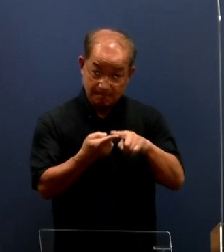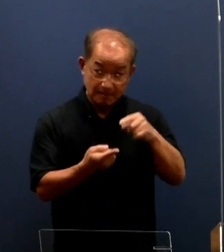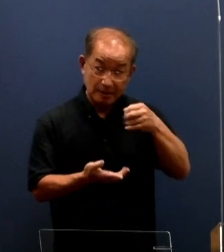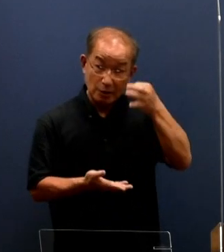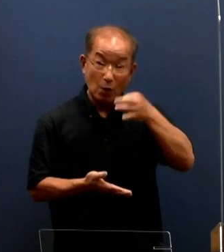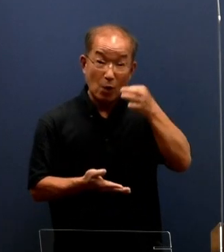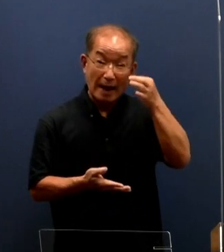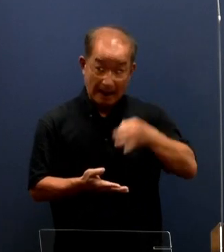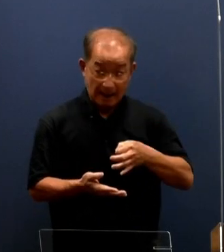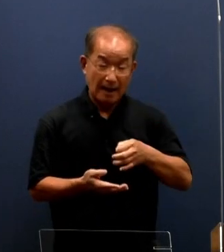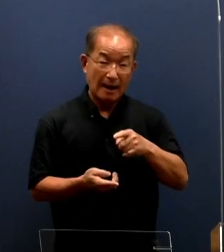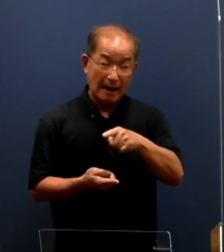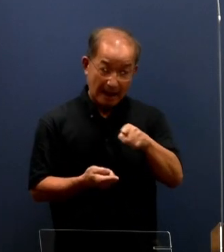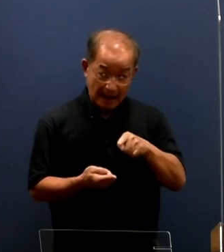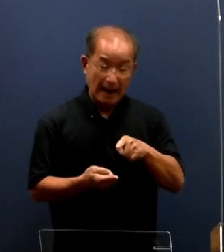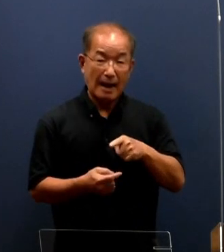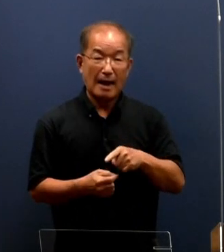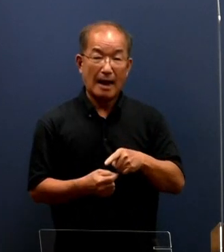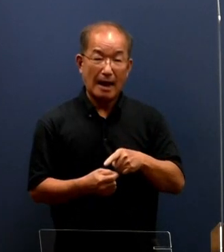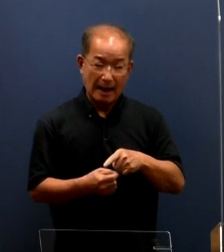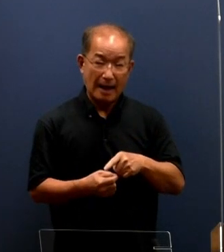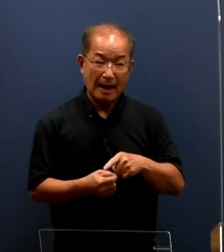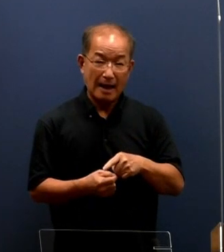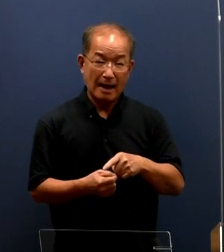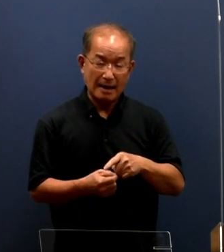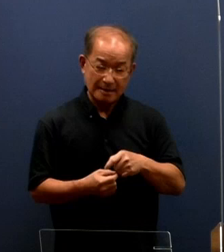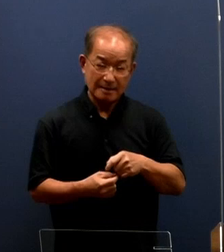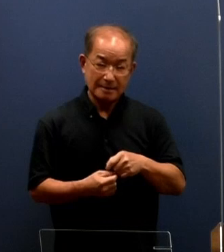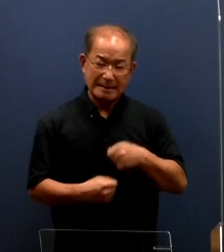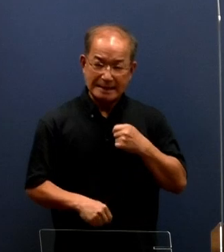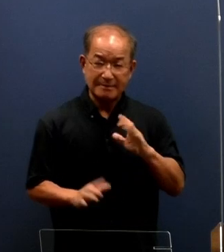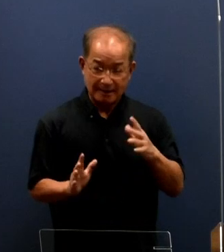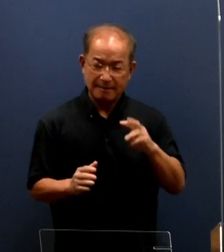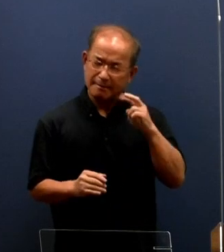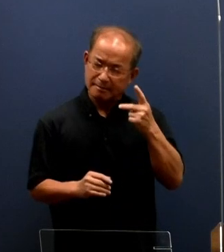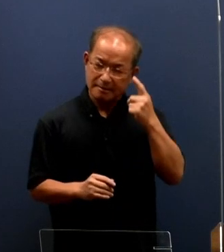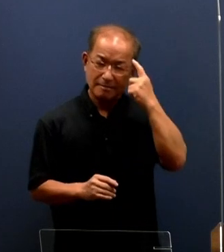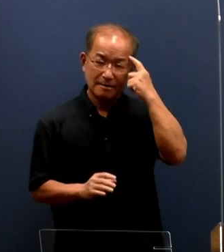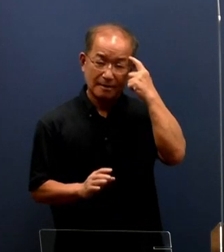正しくないのではないか